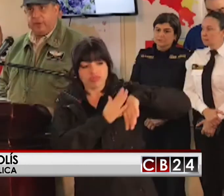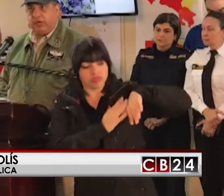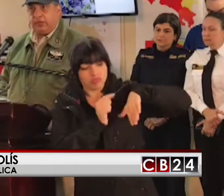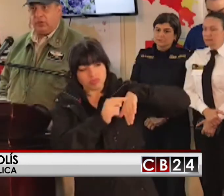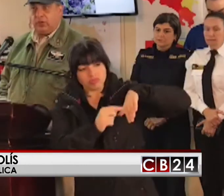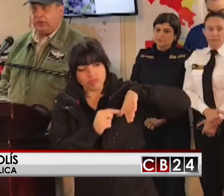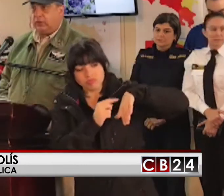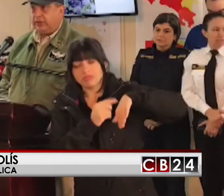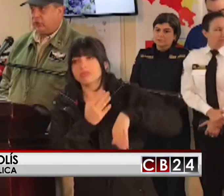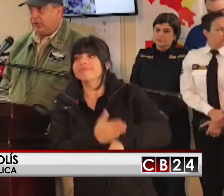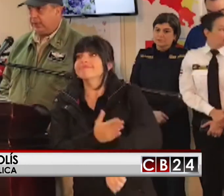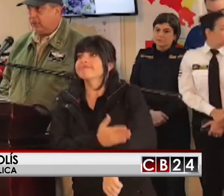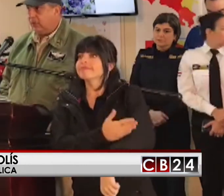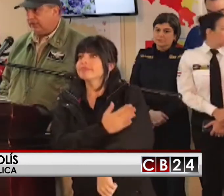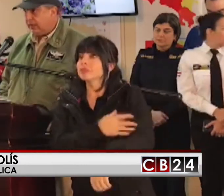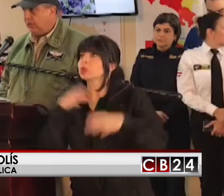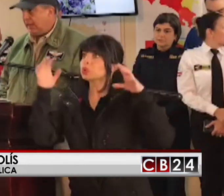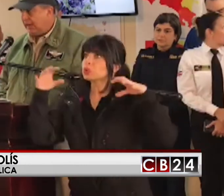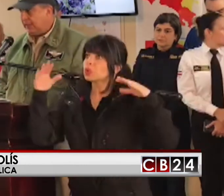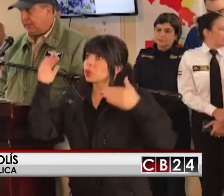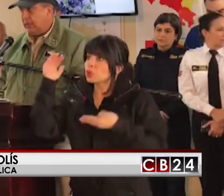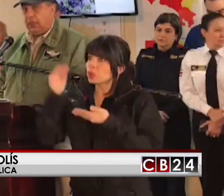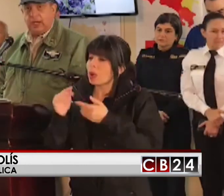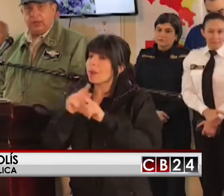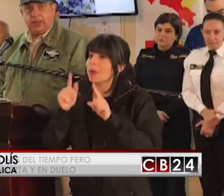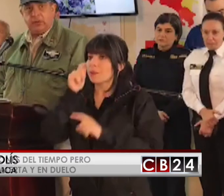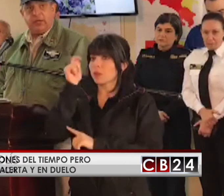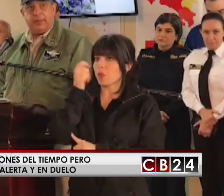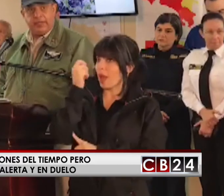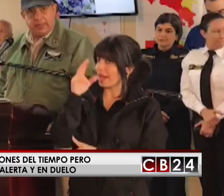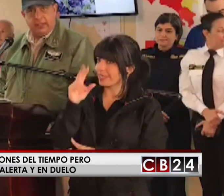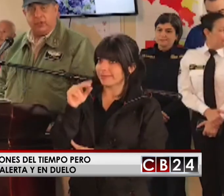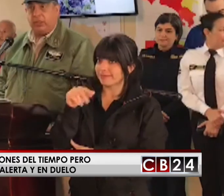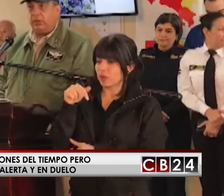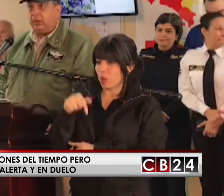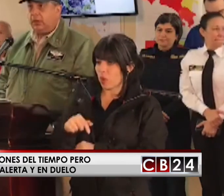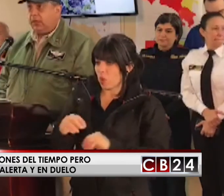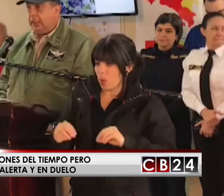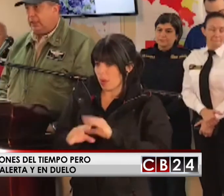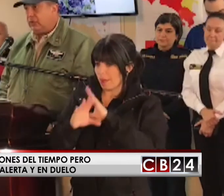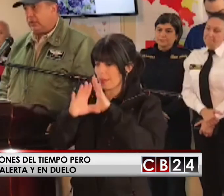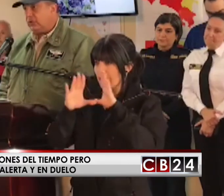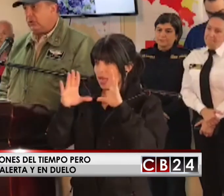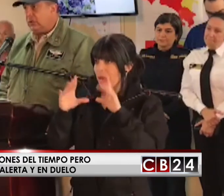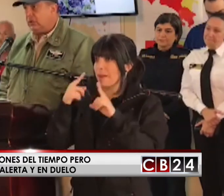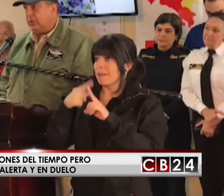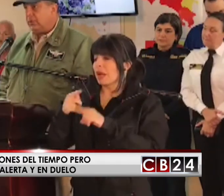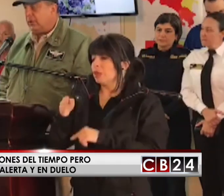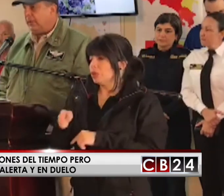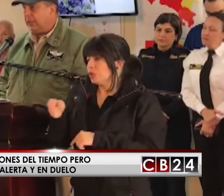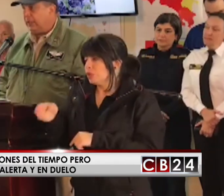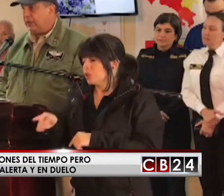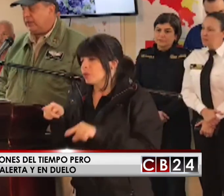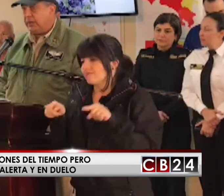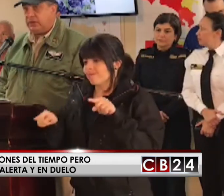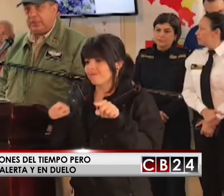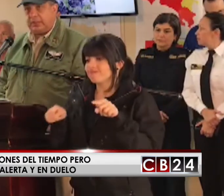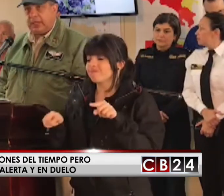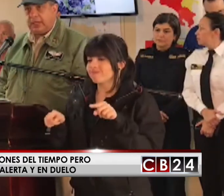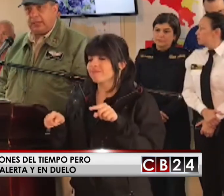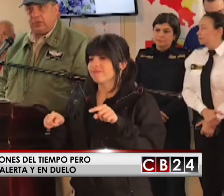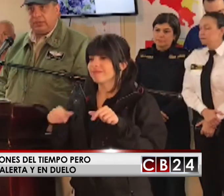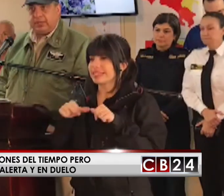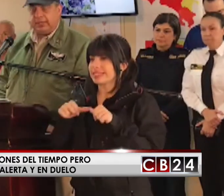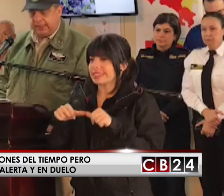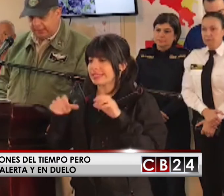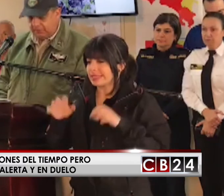situación está mejorando en cuanto a lluvias no así en guanacaste a lo largo de la mañana de hoy y en la zona sur en donde probablemente hay aguaceros